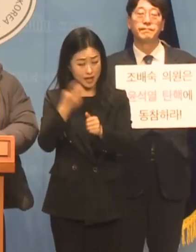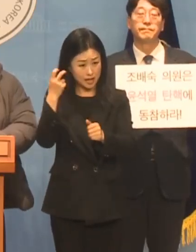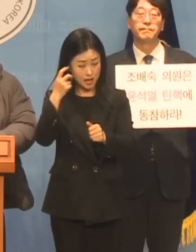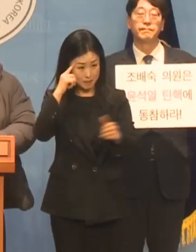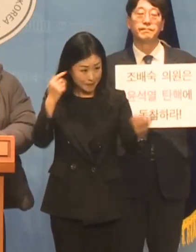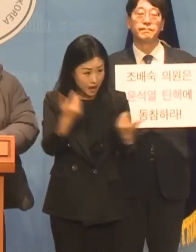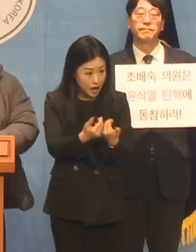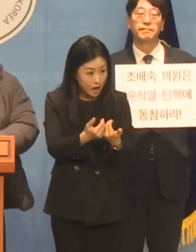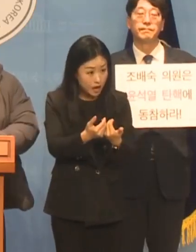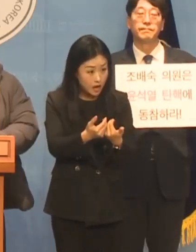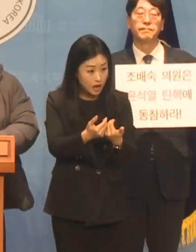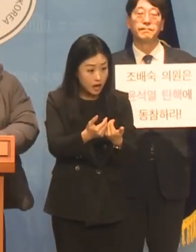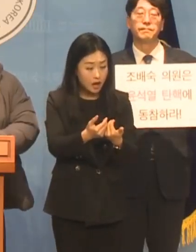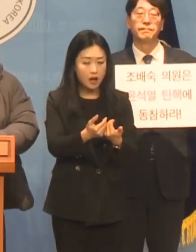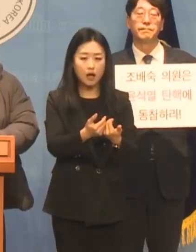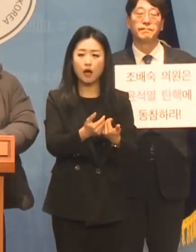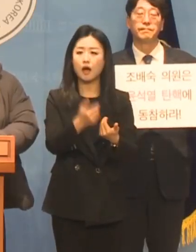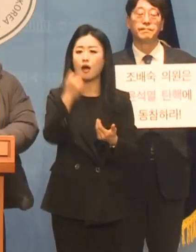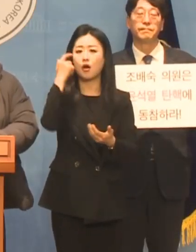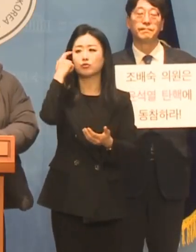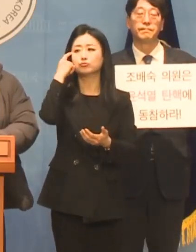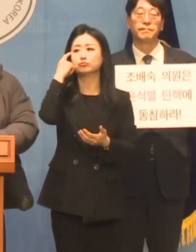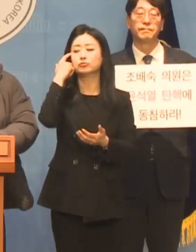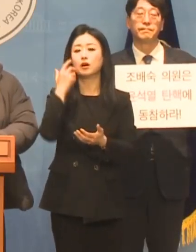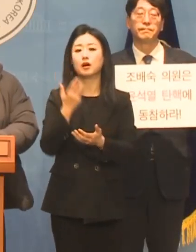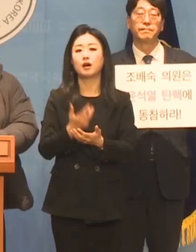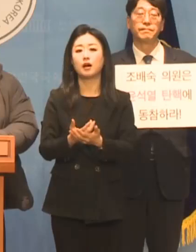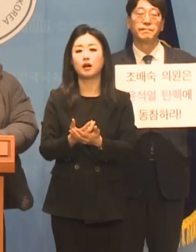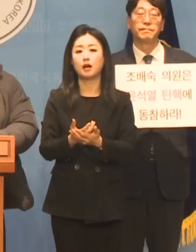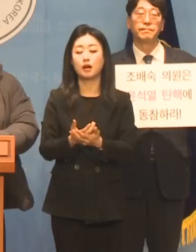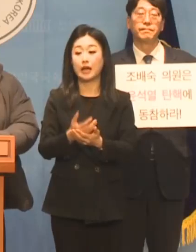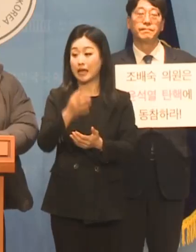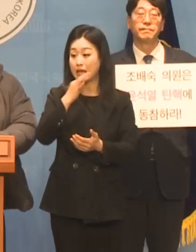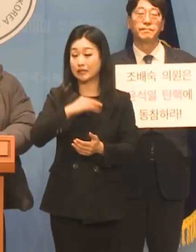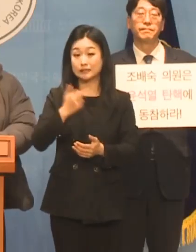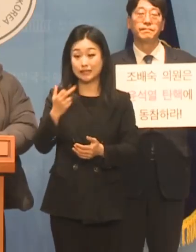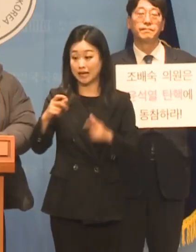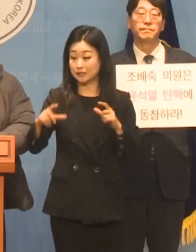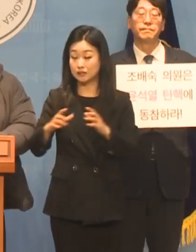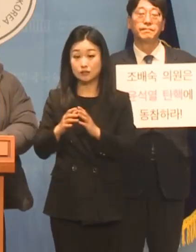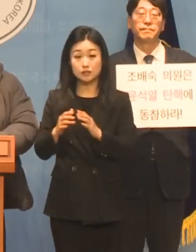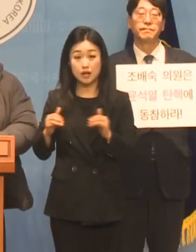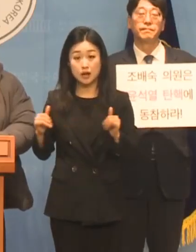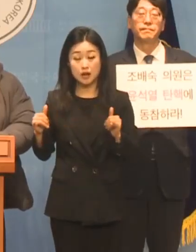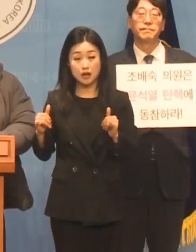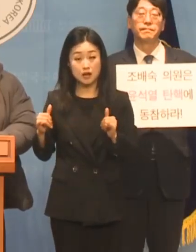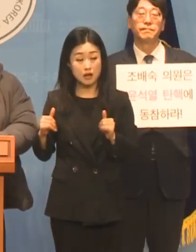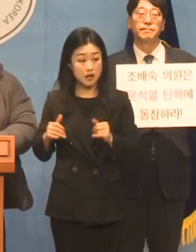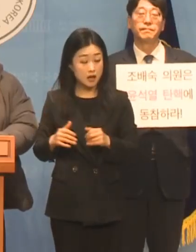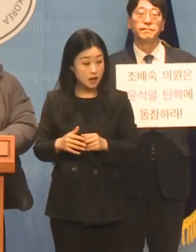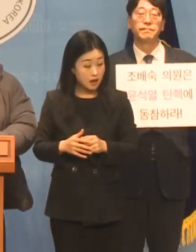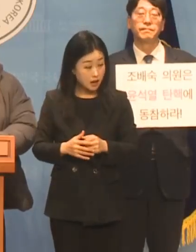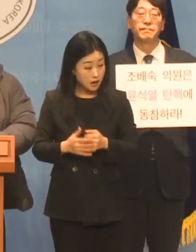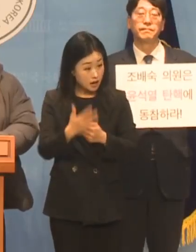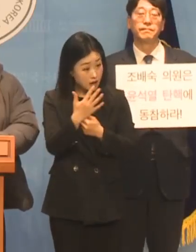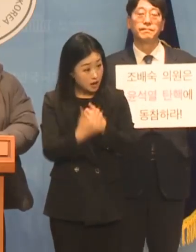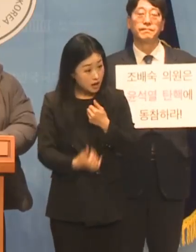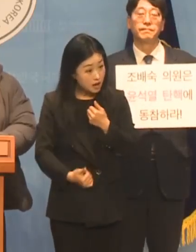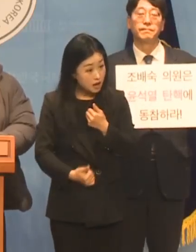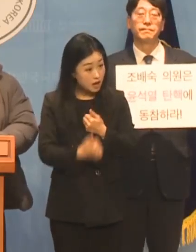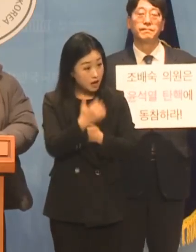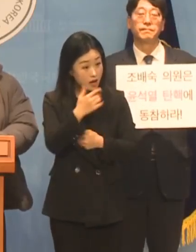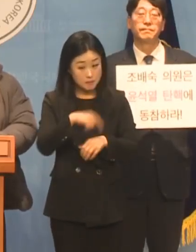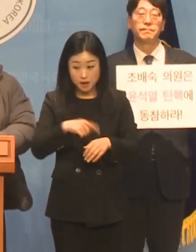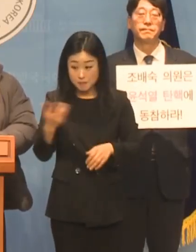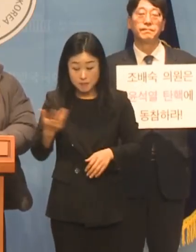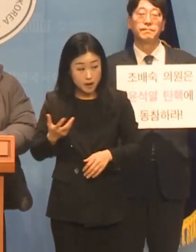앞장서 가지고 이렇게 막 우리 그 익산 시민을 이렇게 기롭게 하고 가슴 아프게